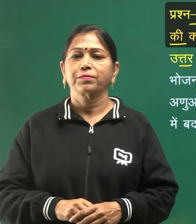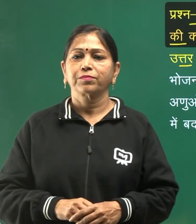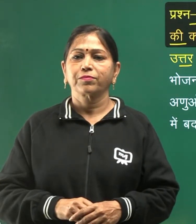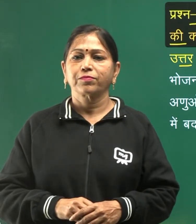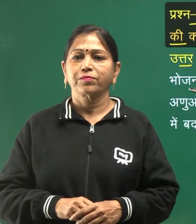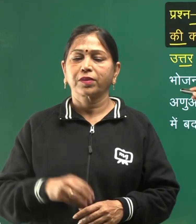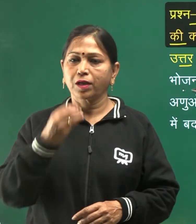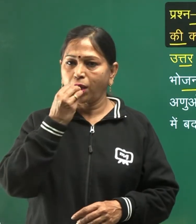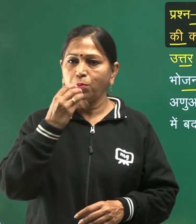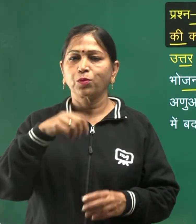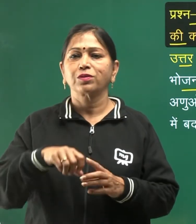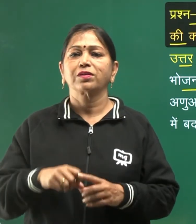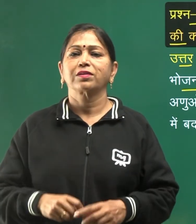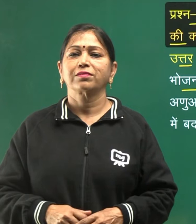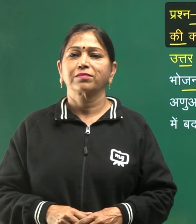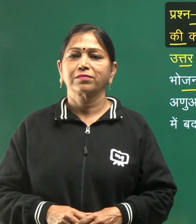भोजन के